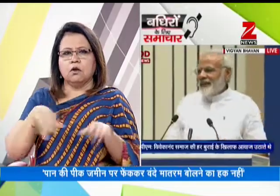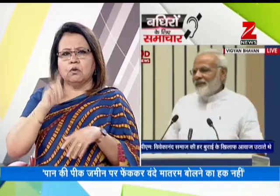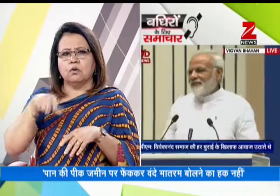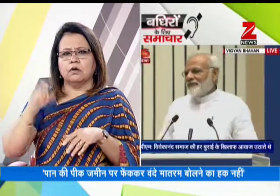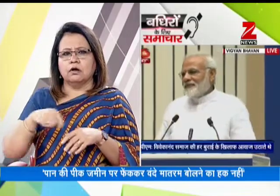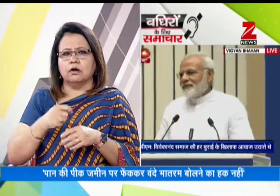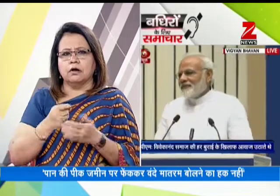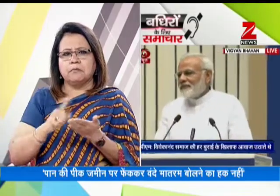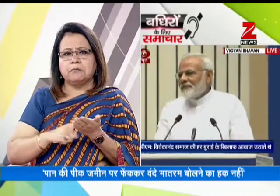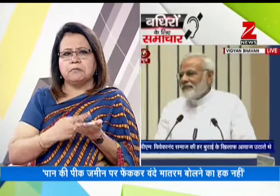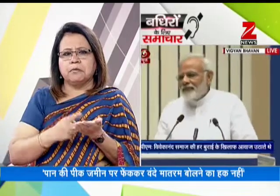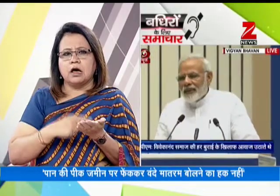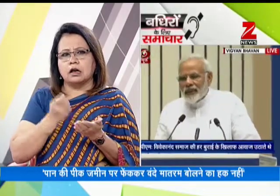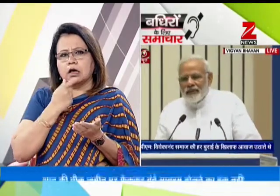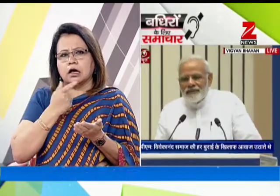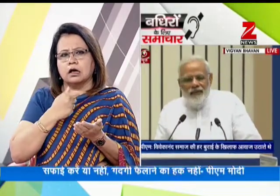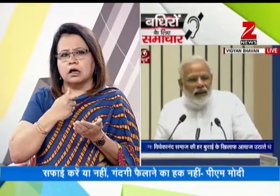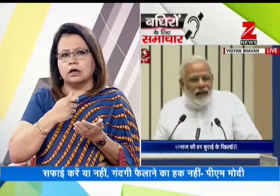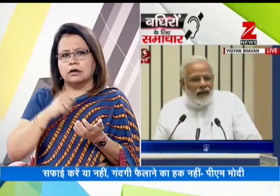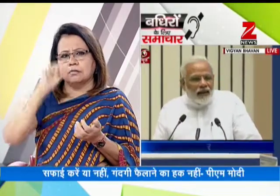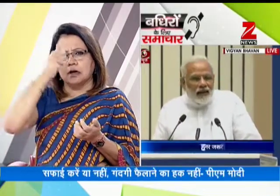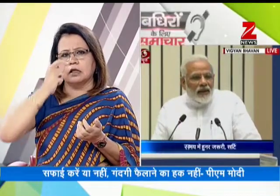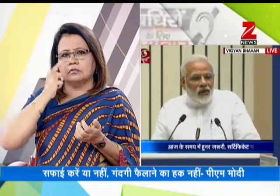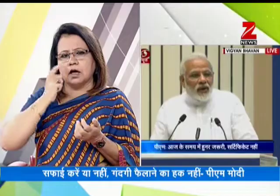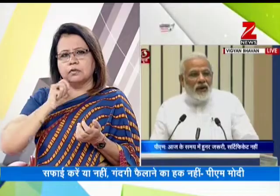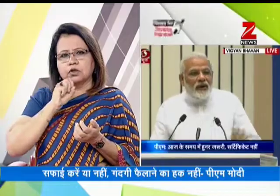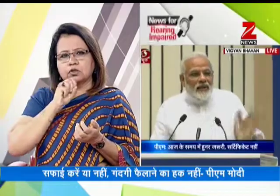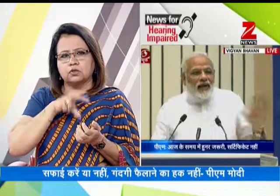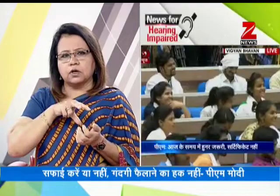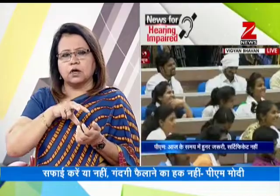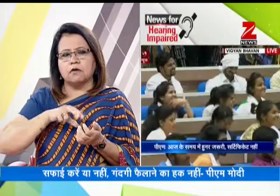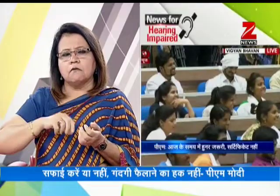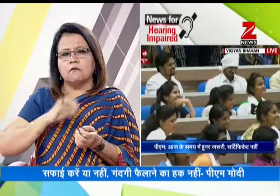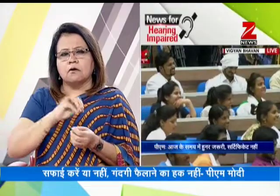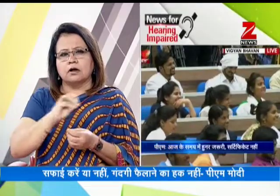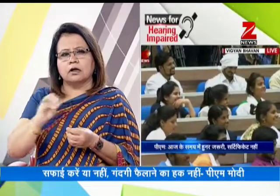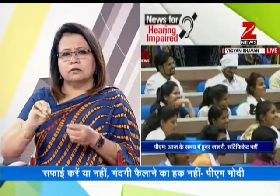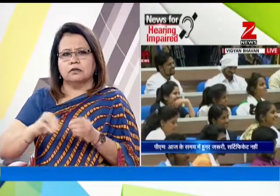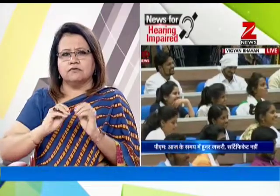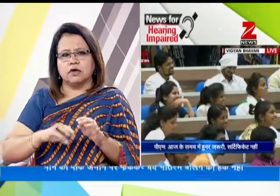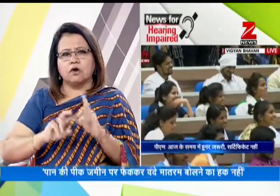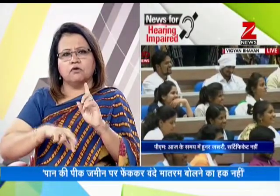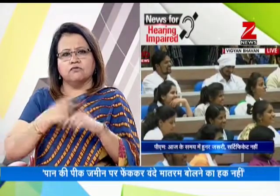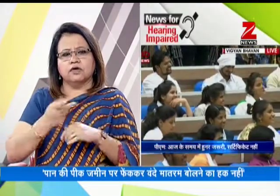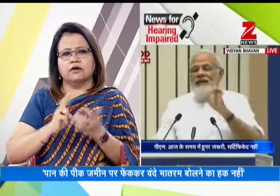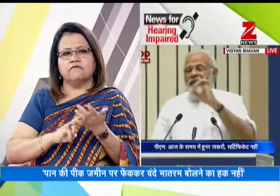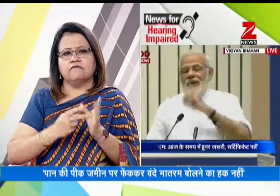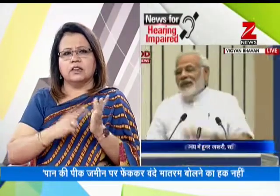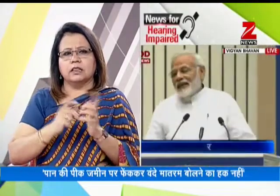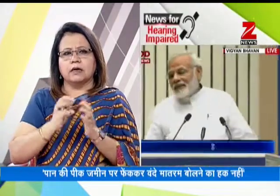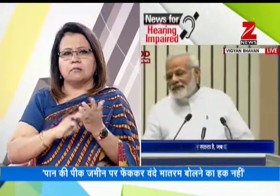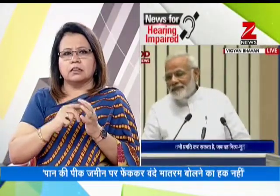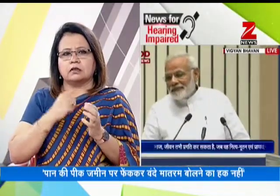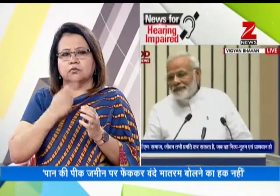लोग पान खाकर, भारत माँ पर थूके और कचरा फेंके और फिर वंदे मातरम